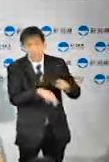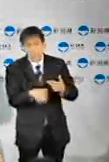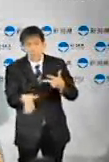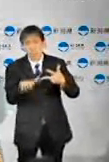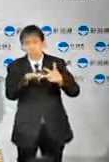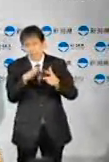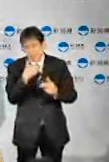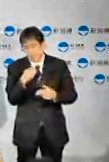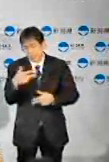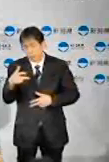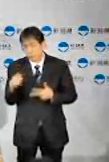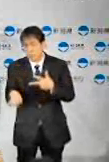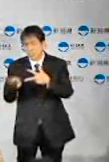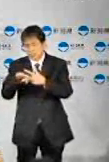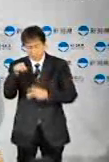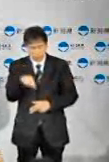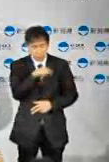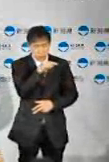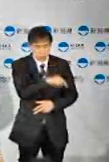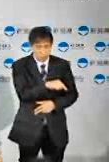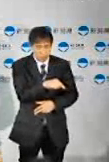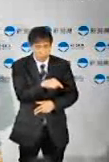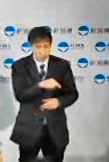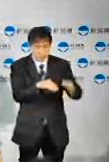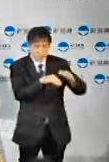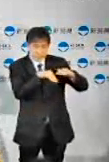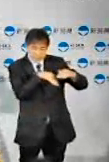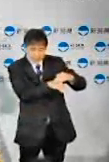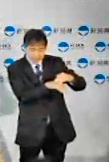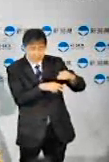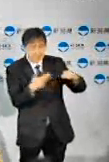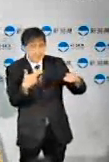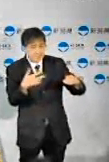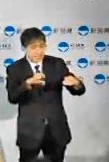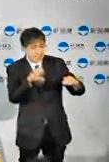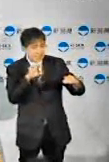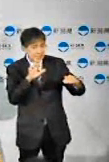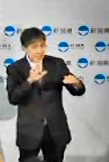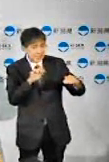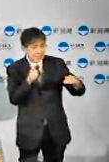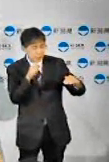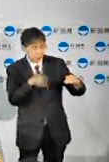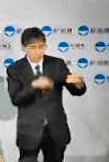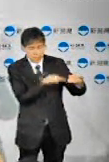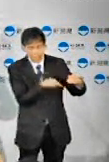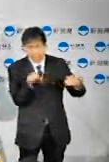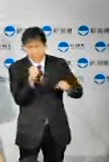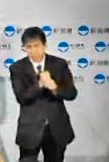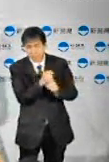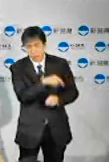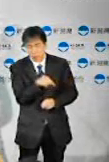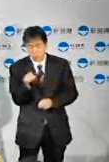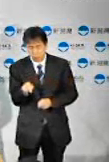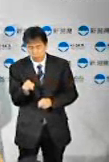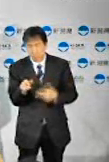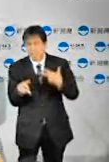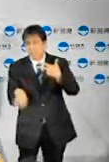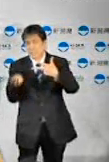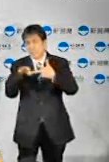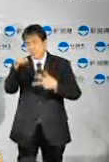祉施設等でのシェルターの整備ももちろん一定程度進んではいますけれども、なかなか施設の事情等